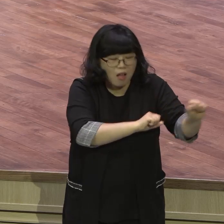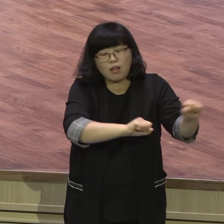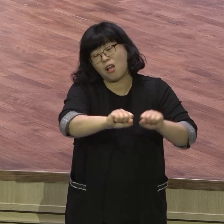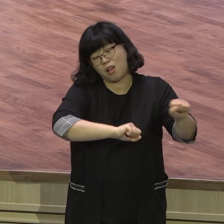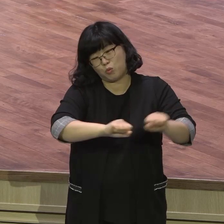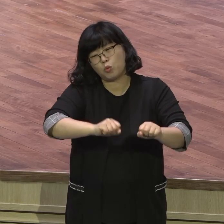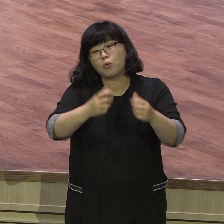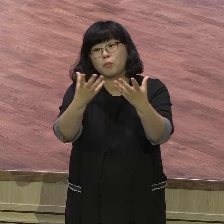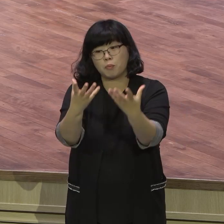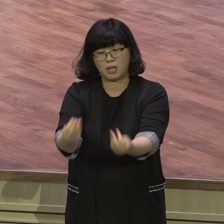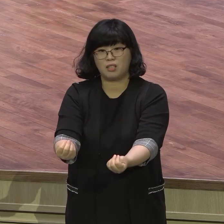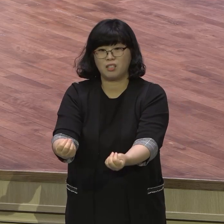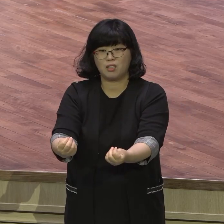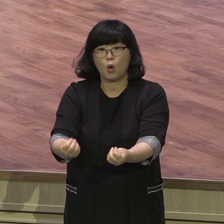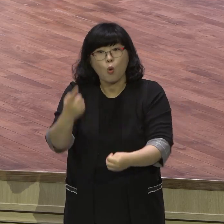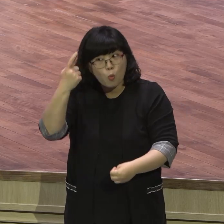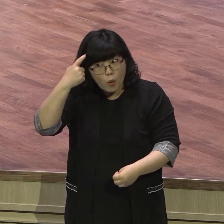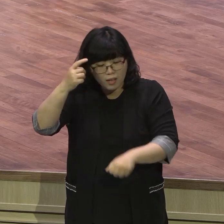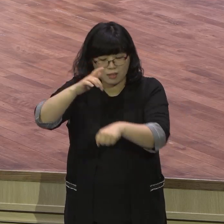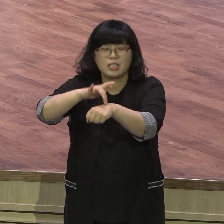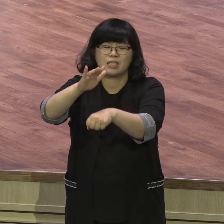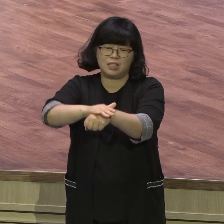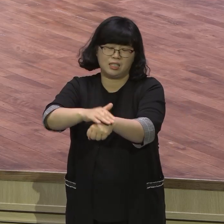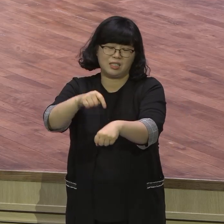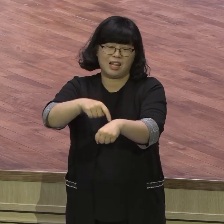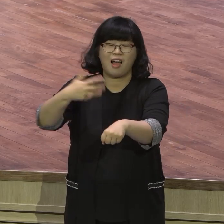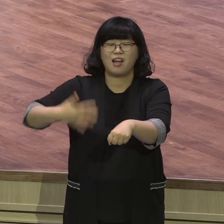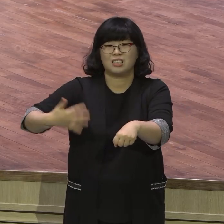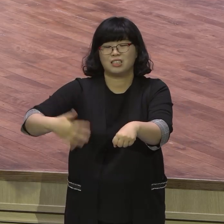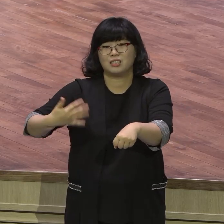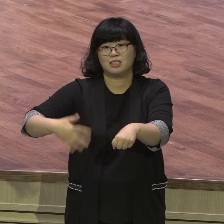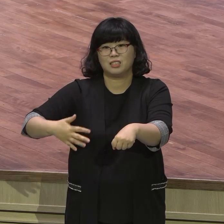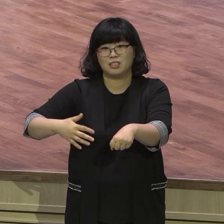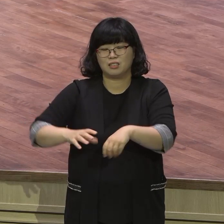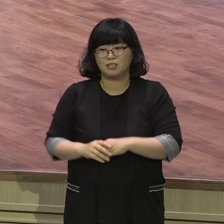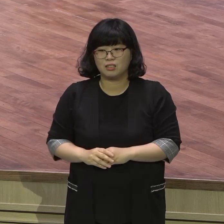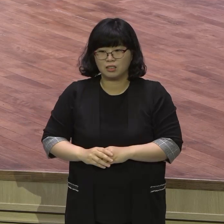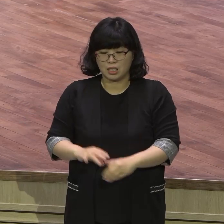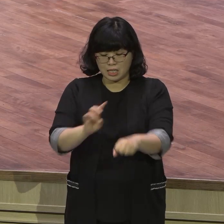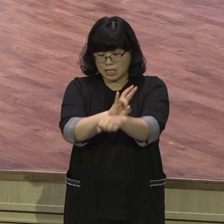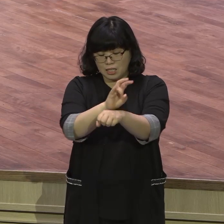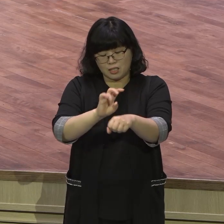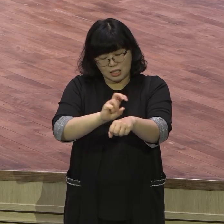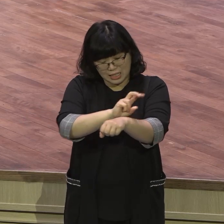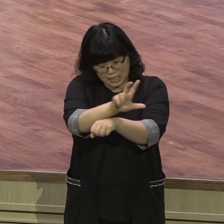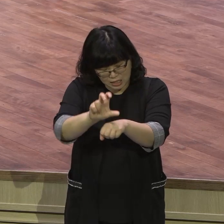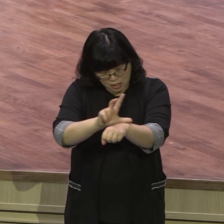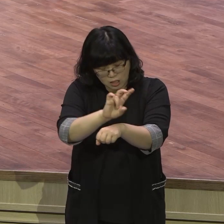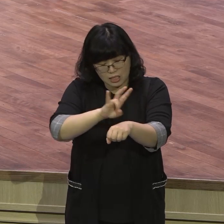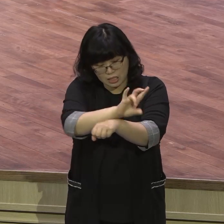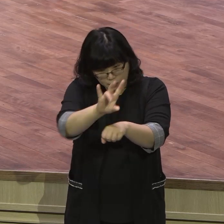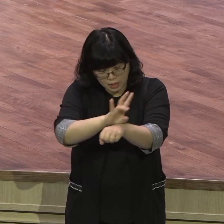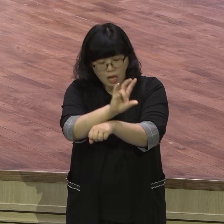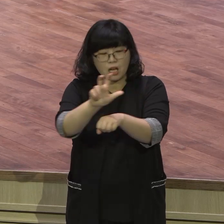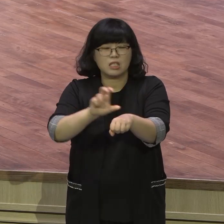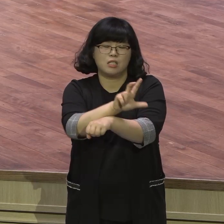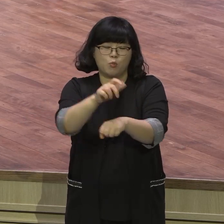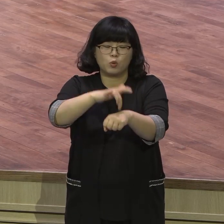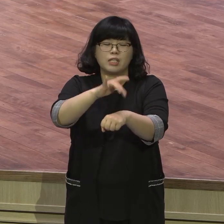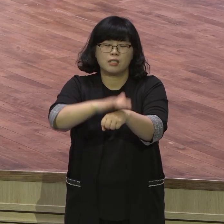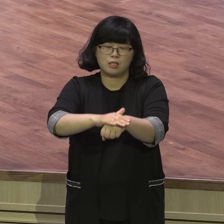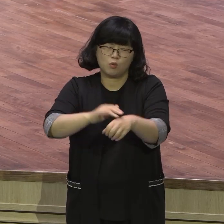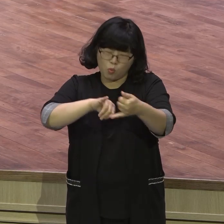그래서 여러분 24시 25 영원이란 말은요. 완전히 복음 속에 24. 누구를 만나도